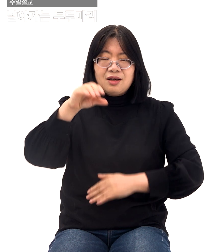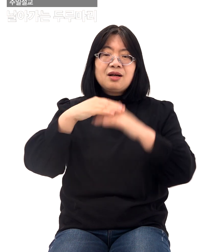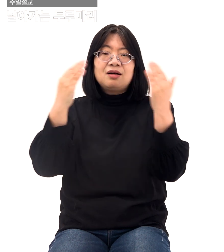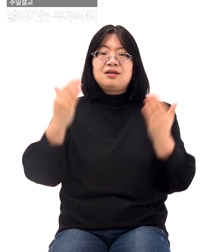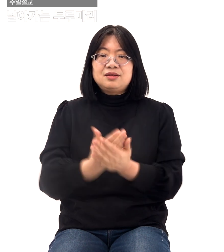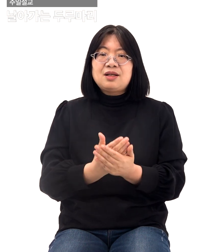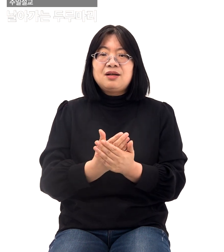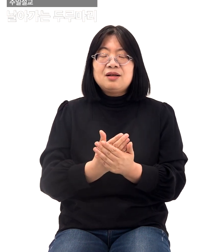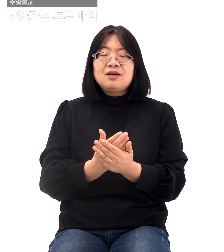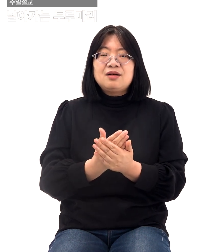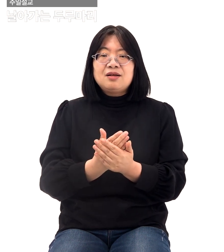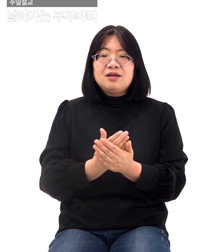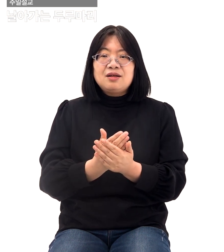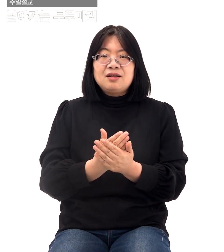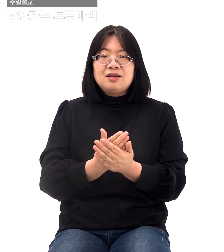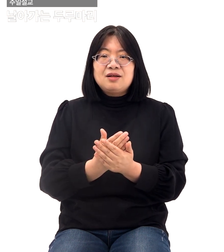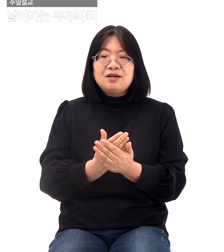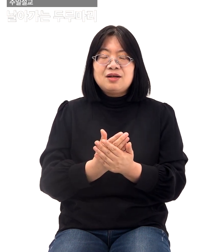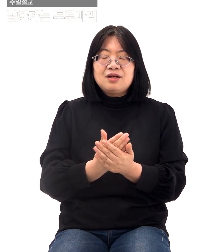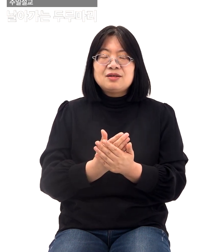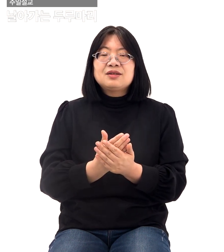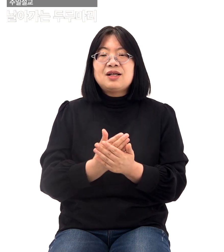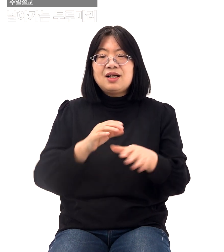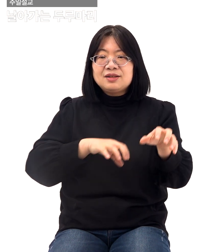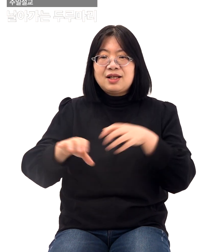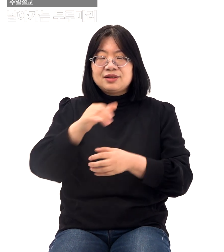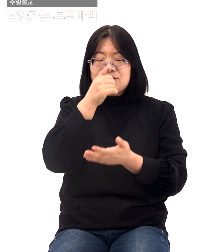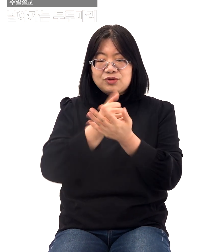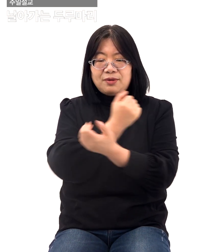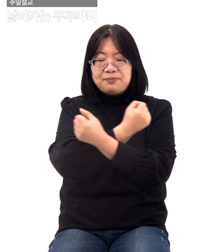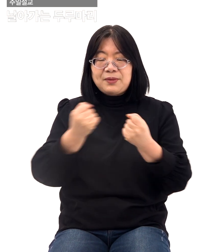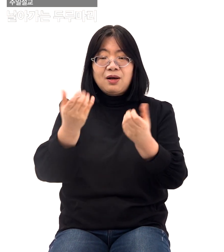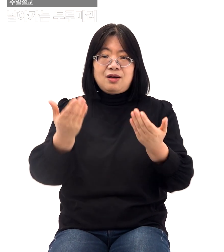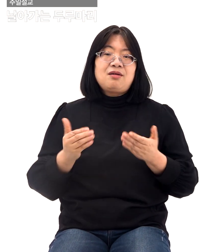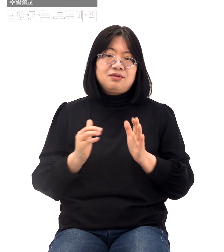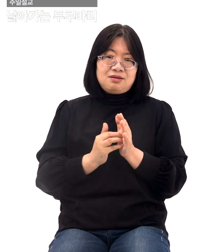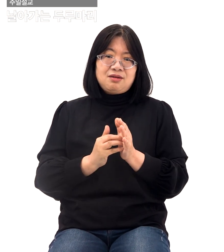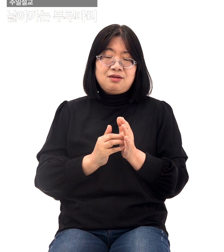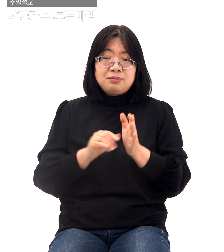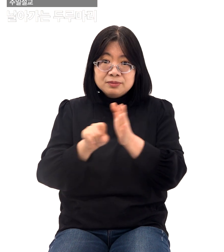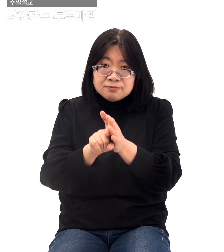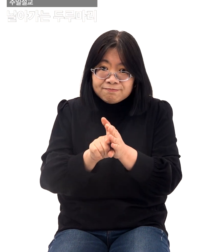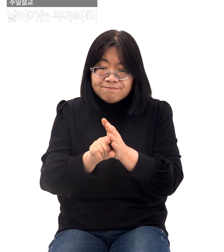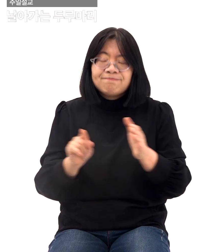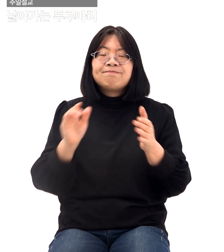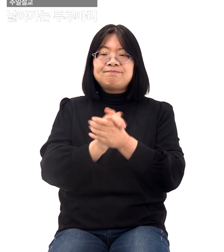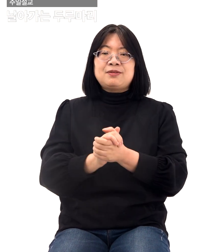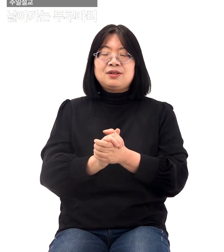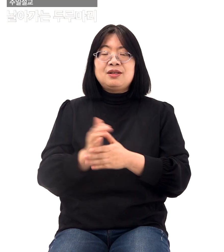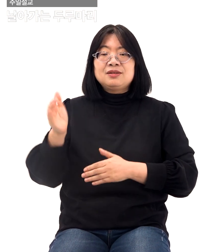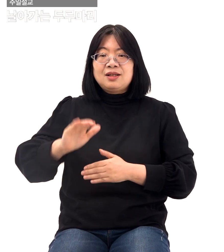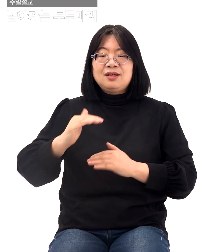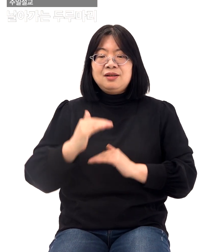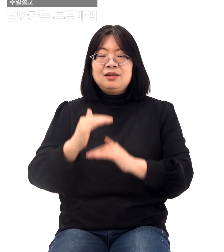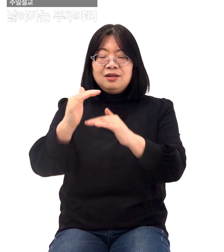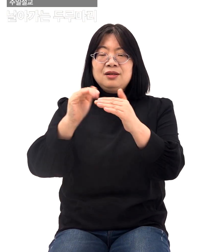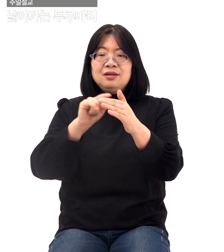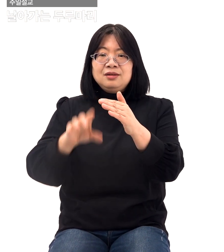다 대속해 주셨습니다. 믿으십니까? 그런데 이것은 그 과정